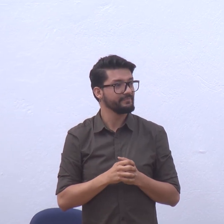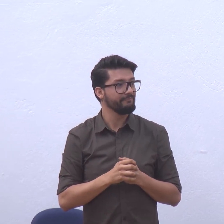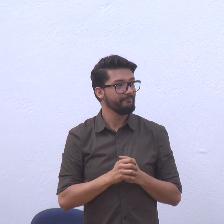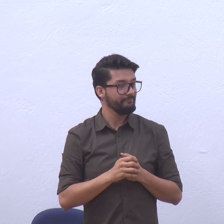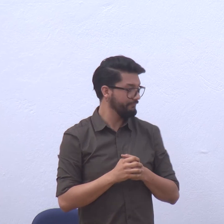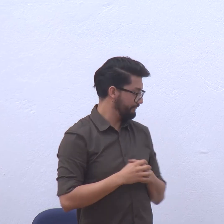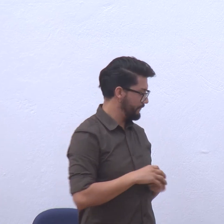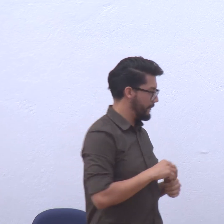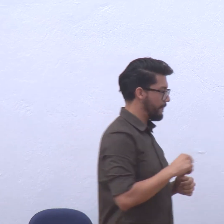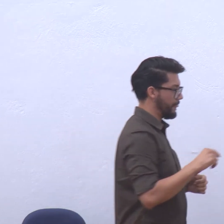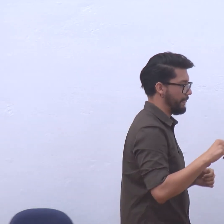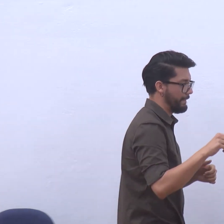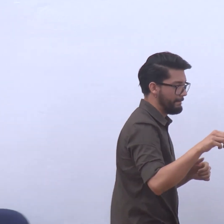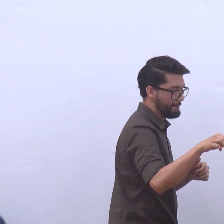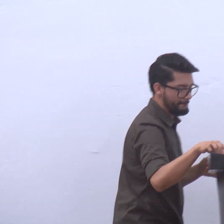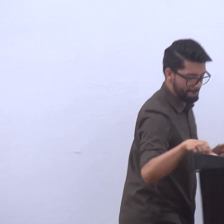todo lo que Jesús estaba haciendo allí.